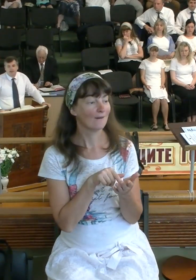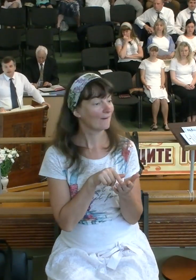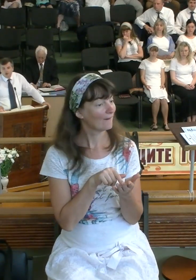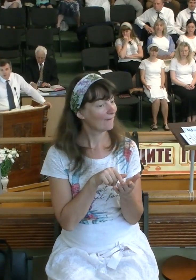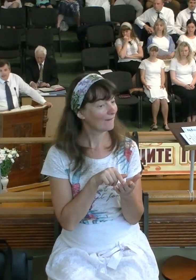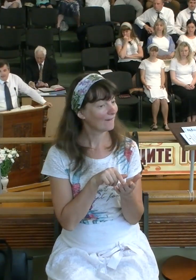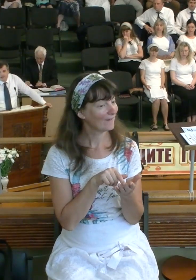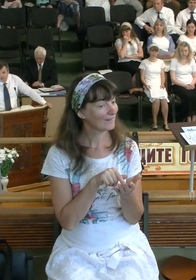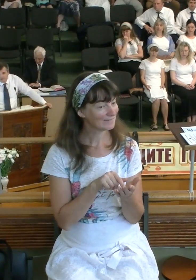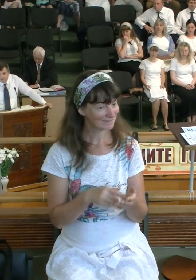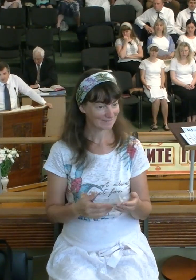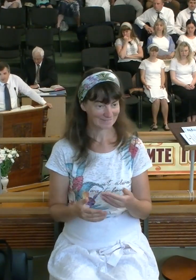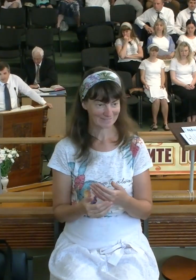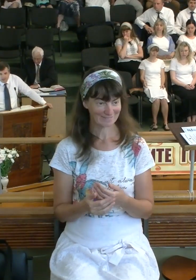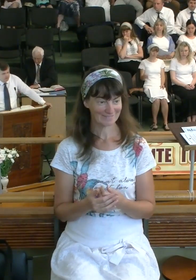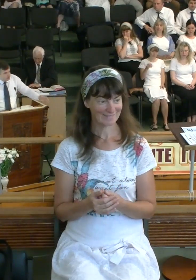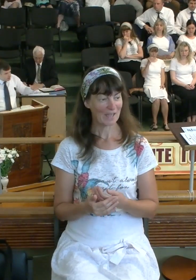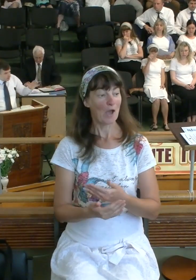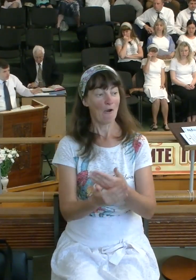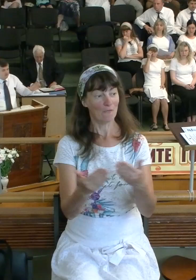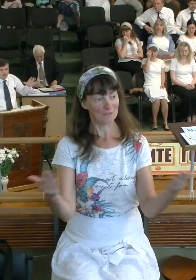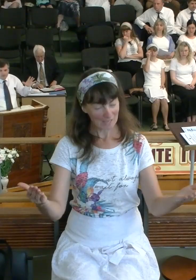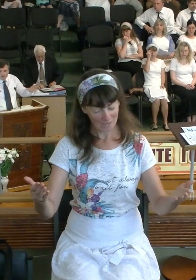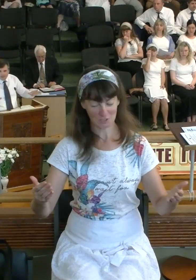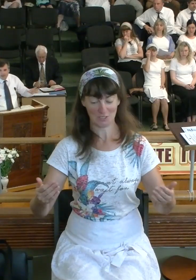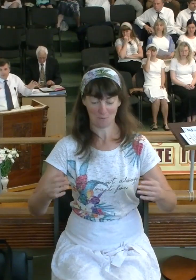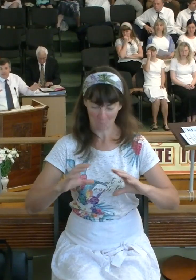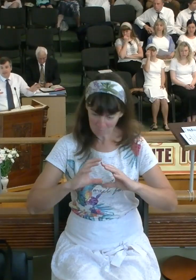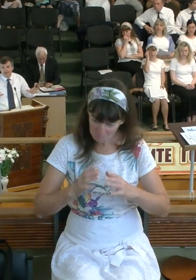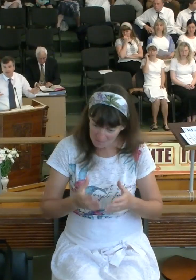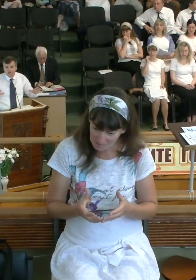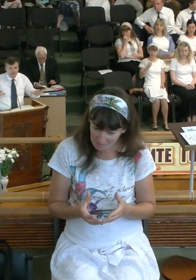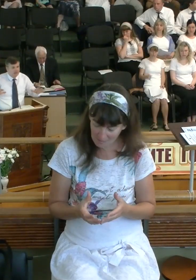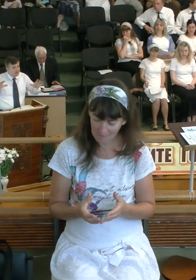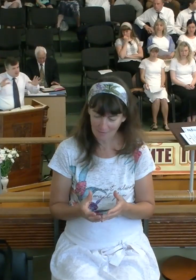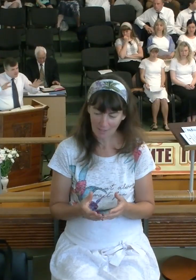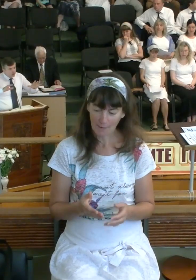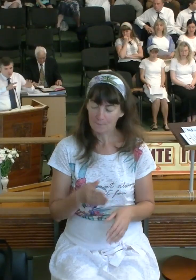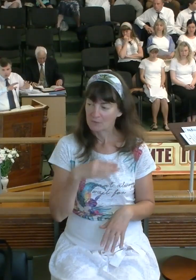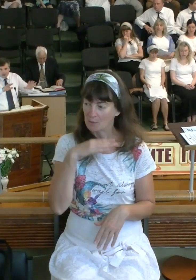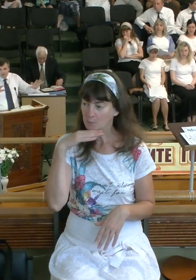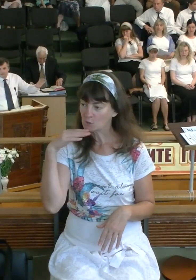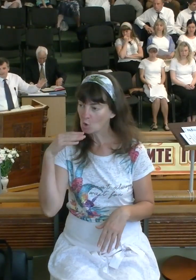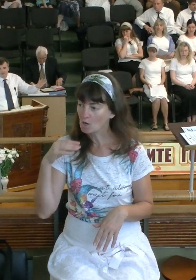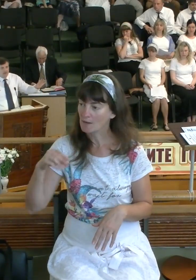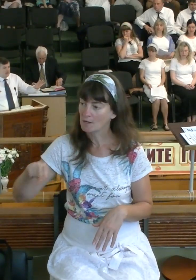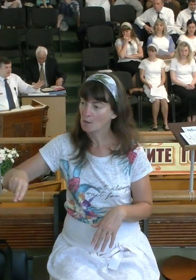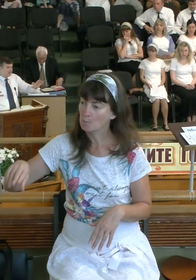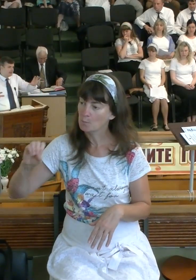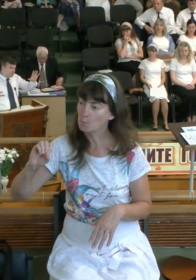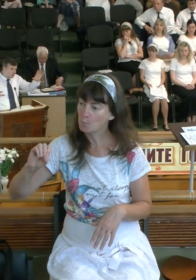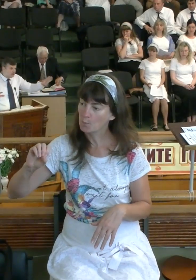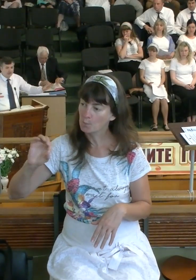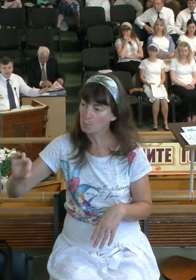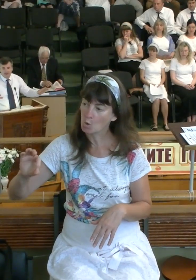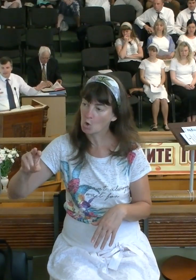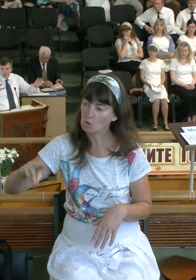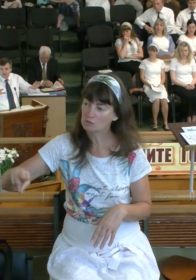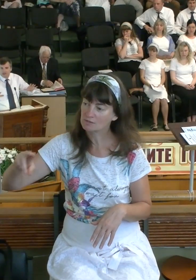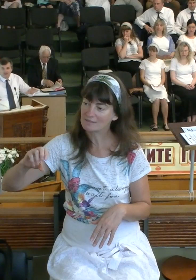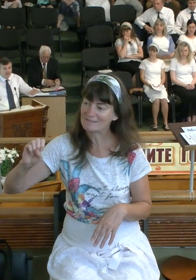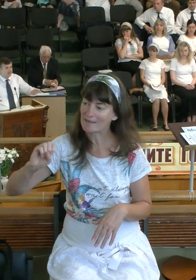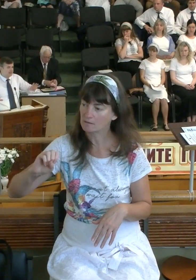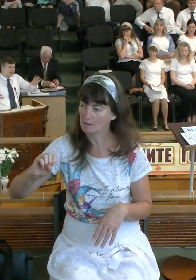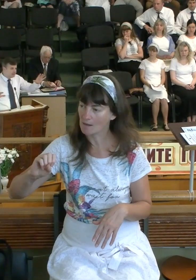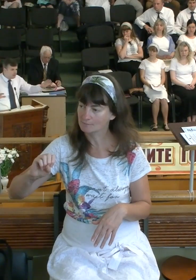сегодня огромное количество подделок. Мы вообще живем с вами в мире подделок, то есть все вот выставляется, добро выставляет,